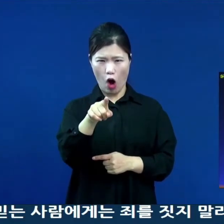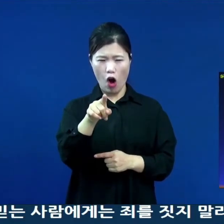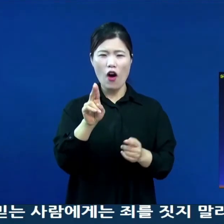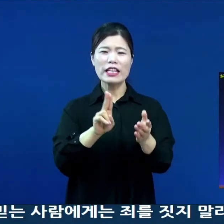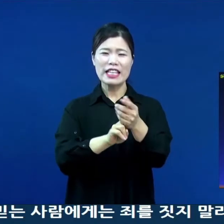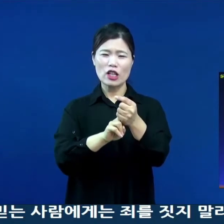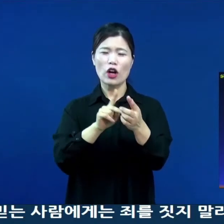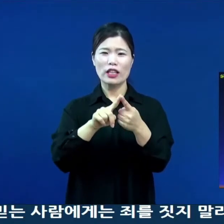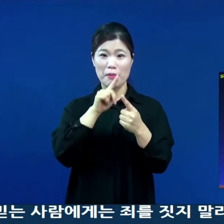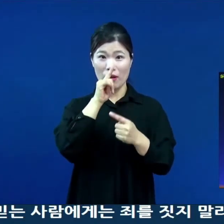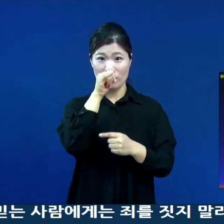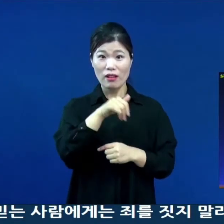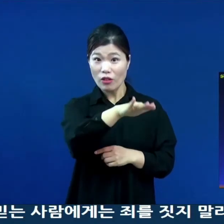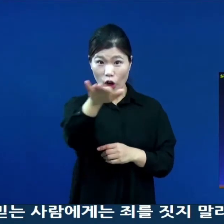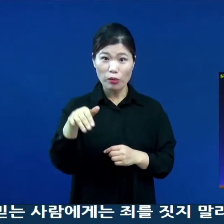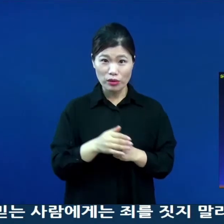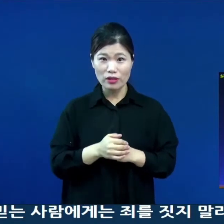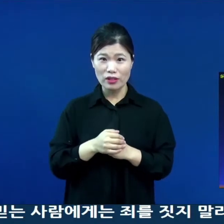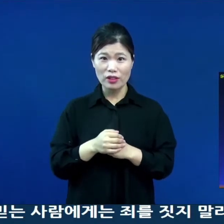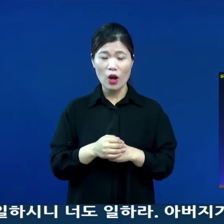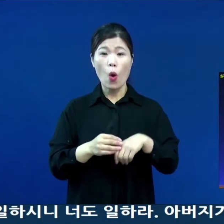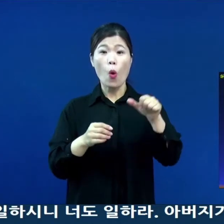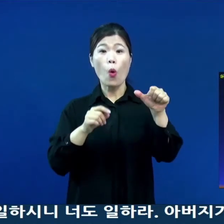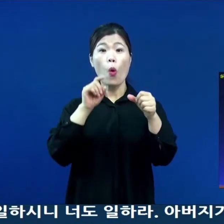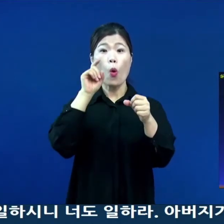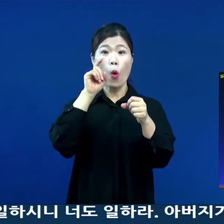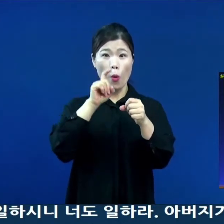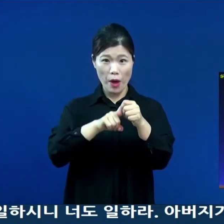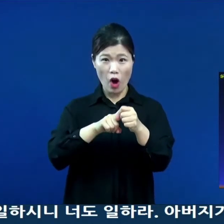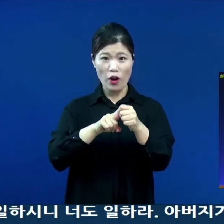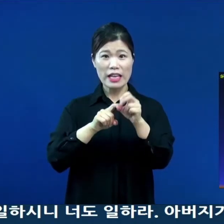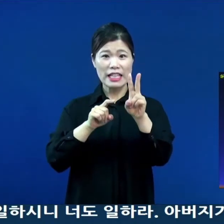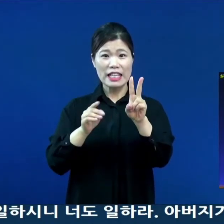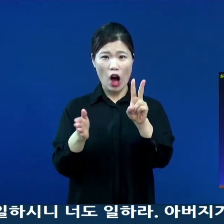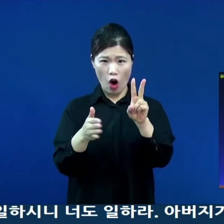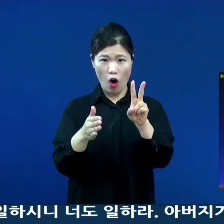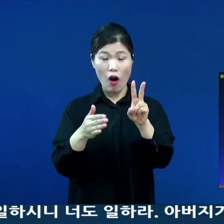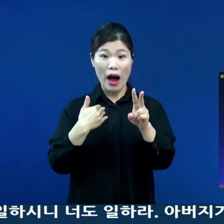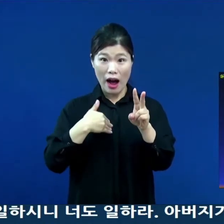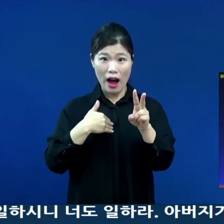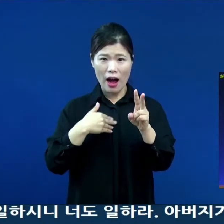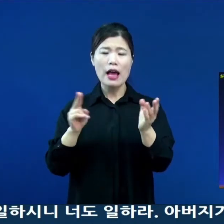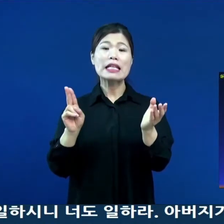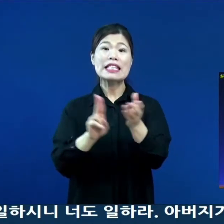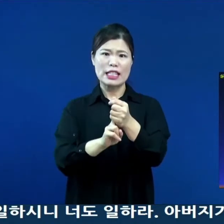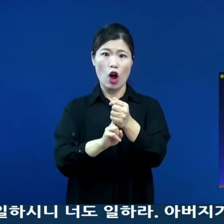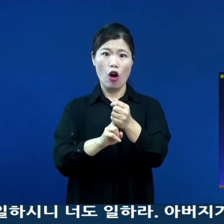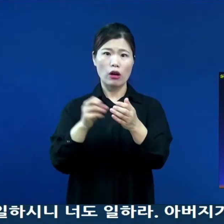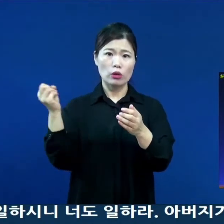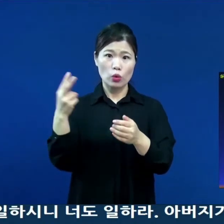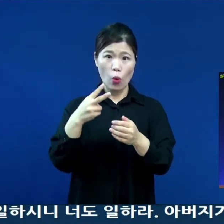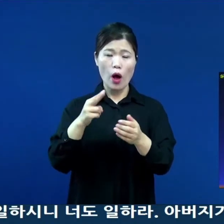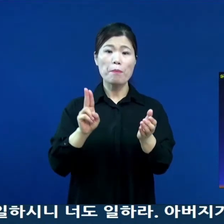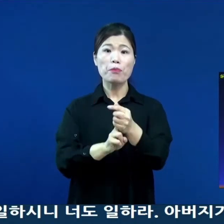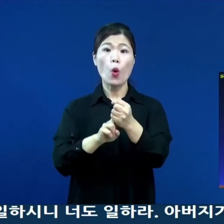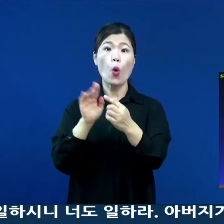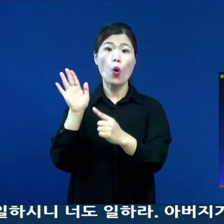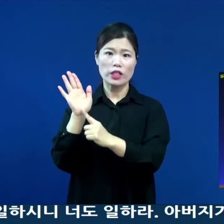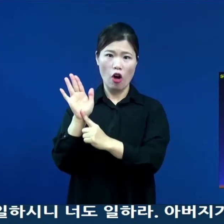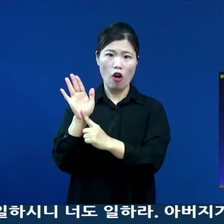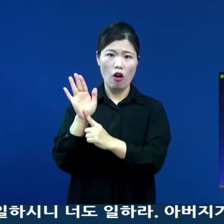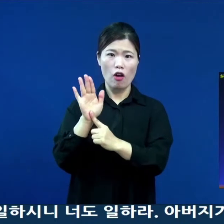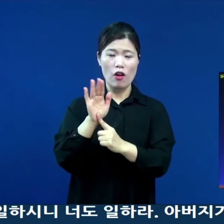사건을 우리가 잘 알고 있습니다. 그런데 오병이어의 사건은 기적이기도 하면서 표적이기도 합니다. 기적과